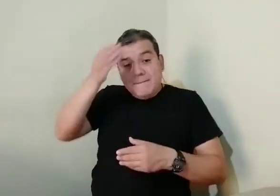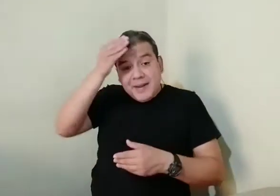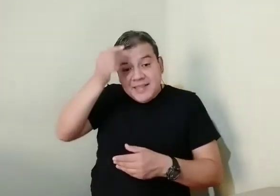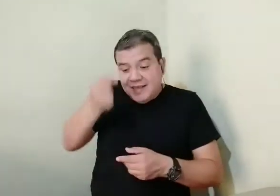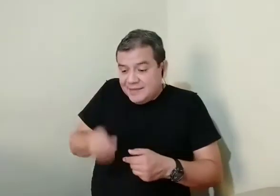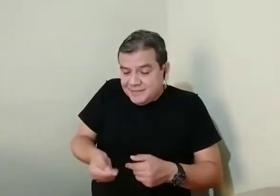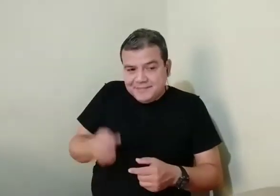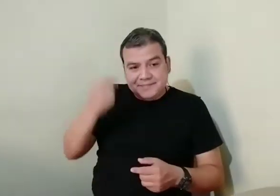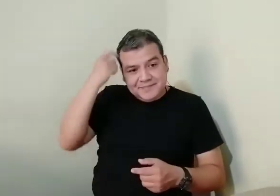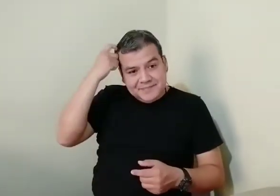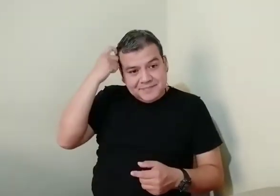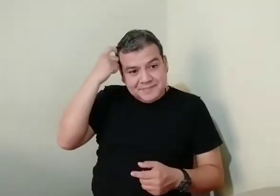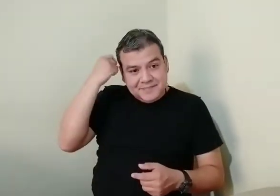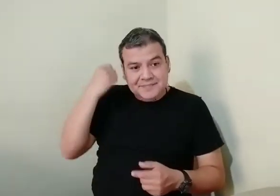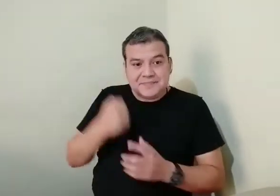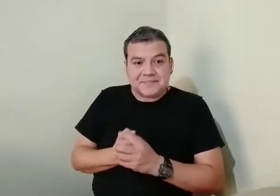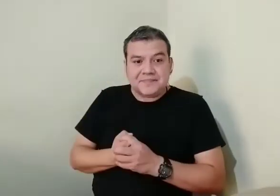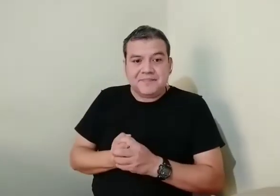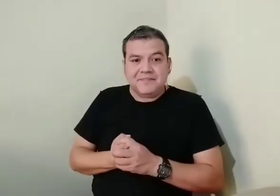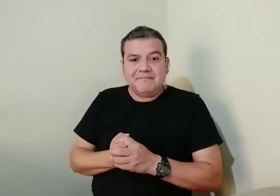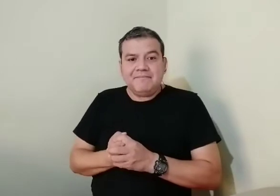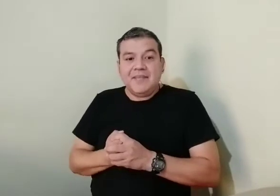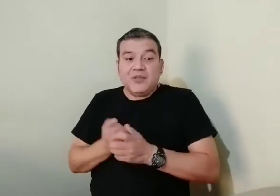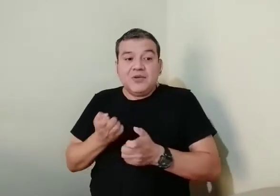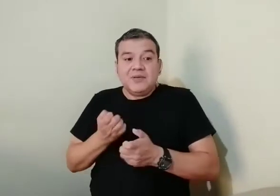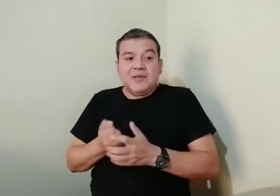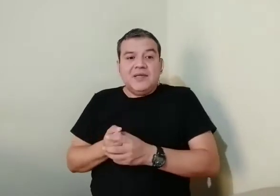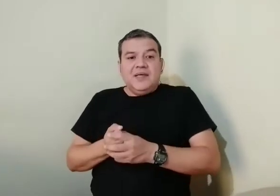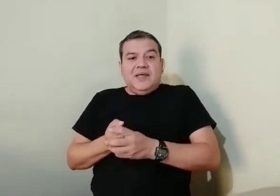la educación en la página 33.